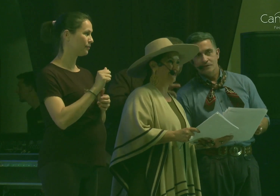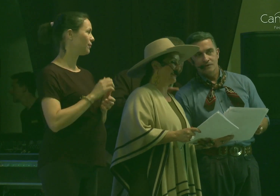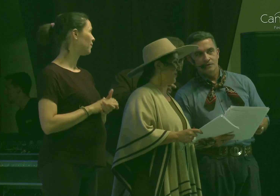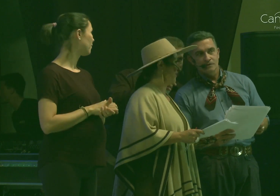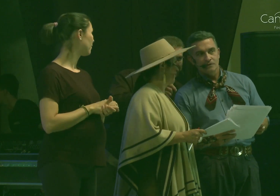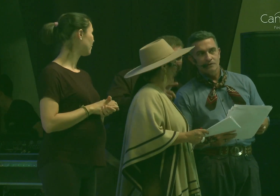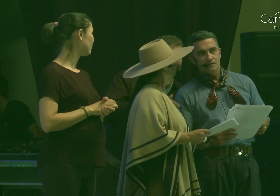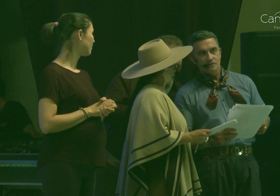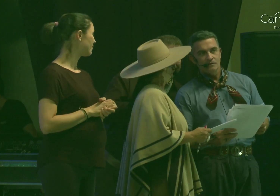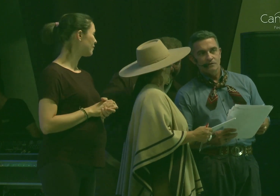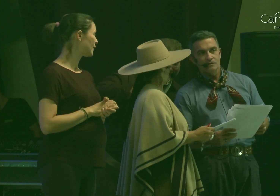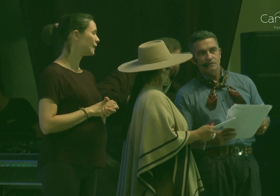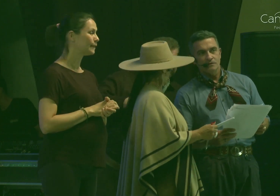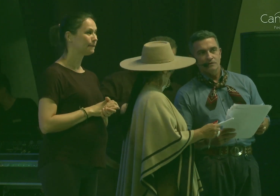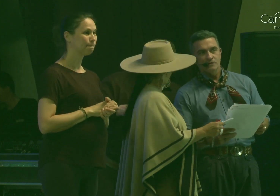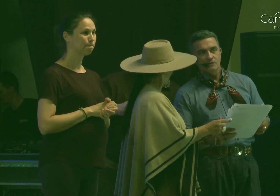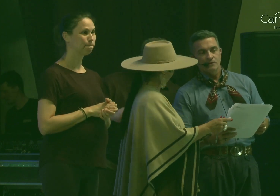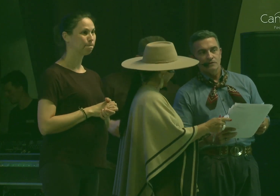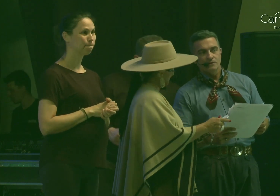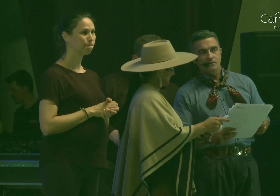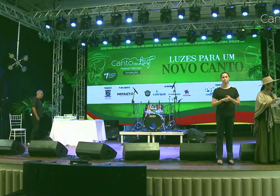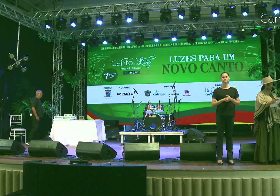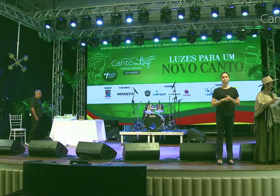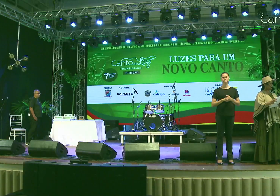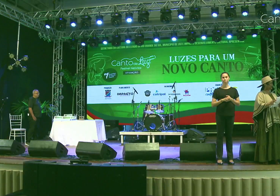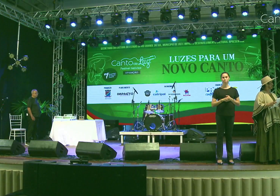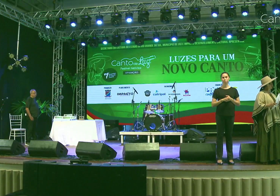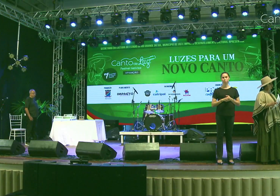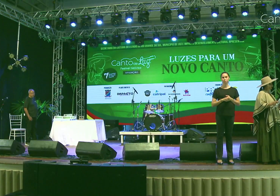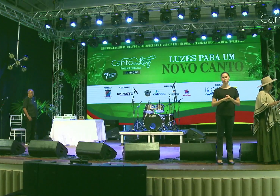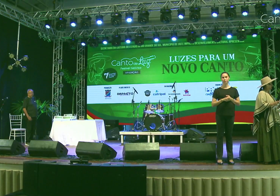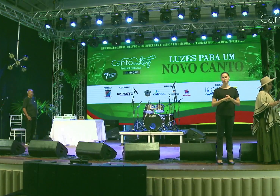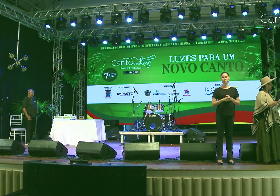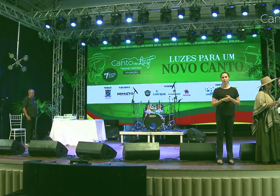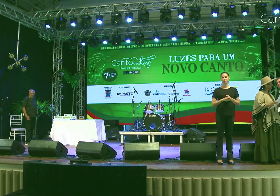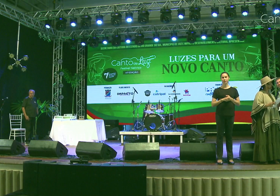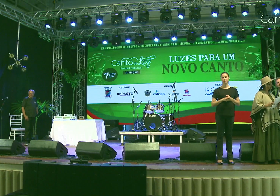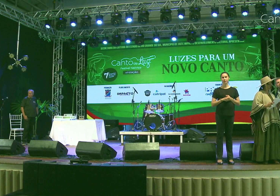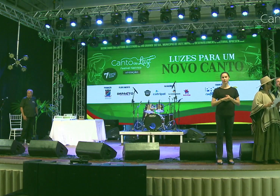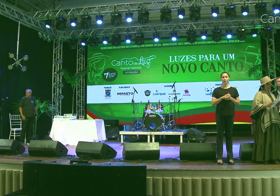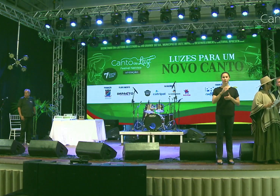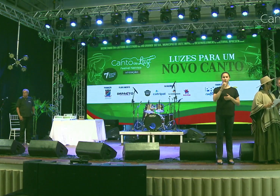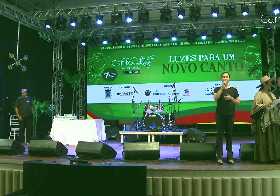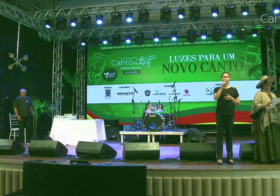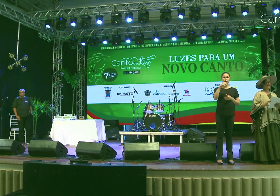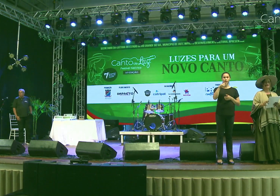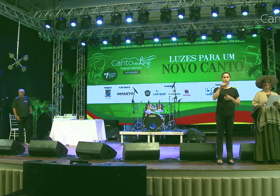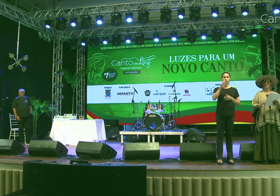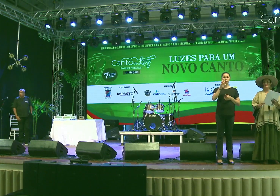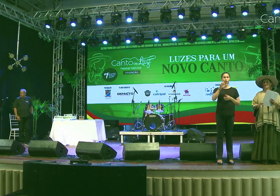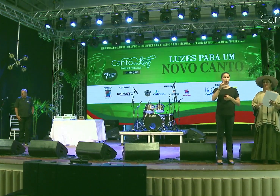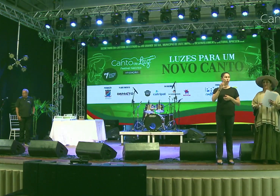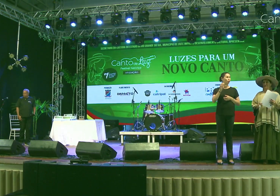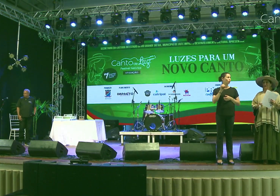Ângelo Bueiro, vice-presidente, também participar da entrega mais popular. Ângelo Bueiro, isso?